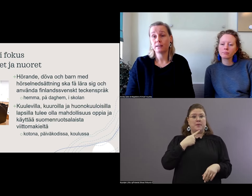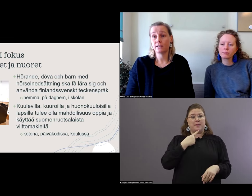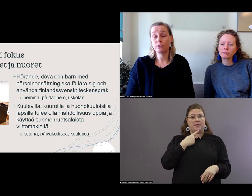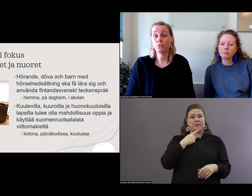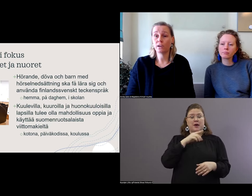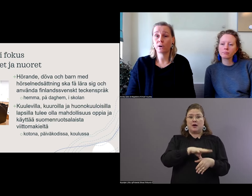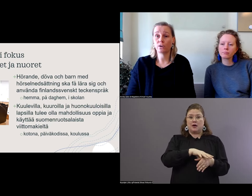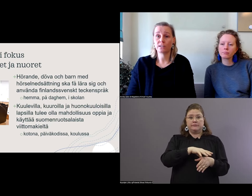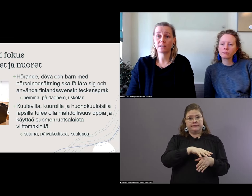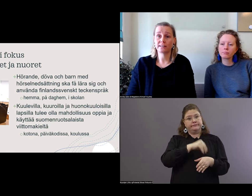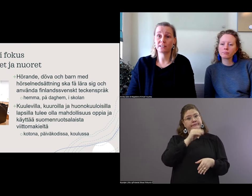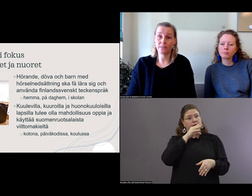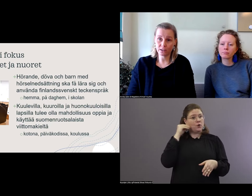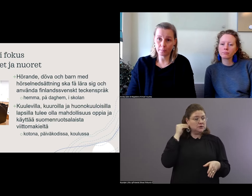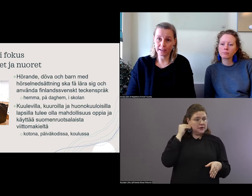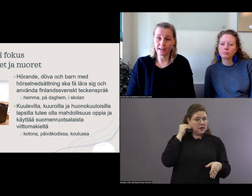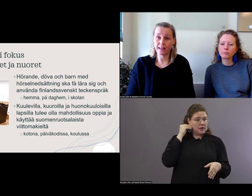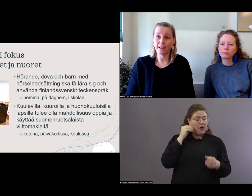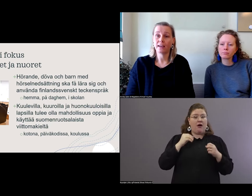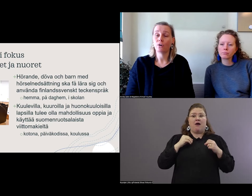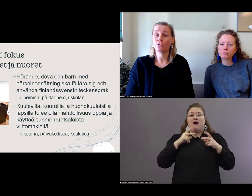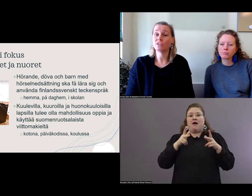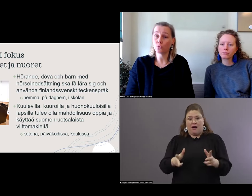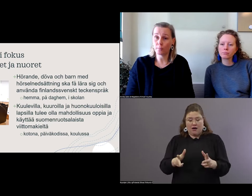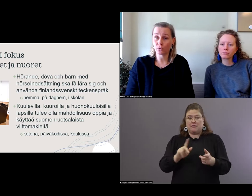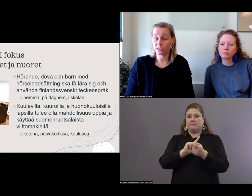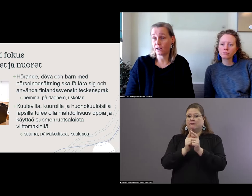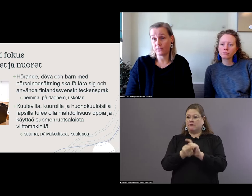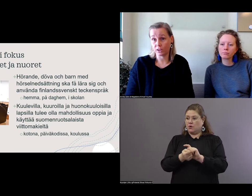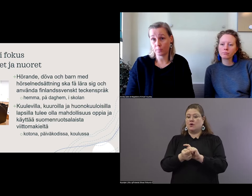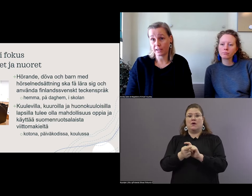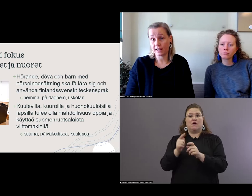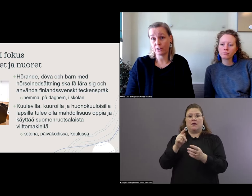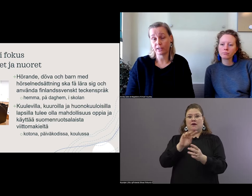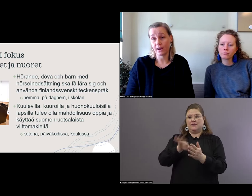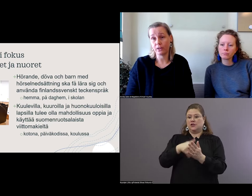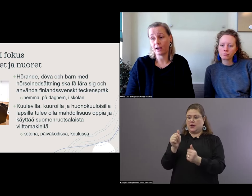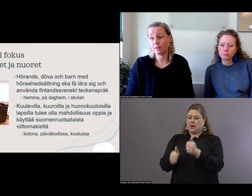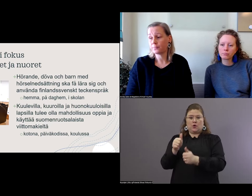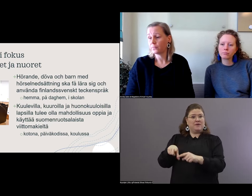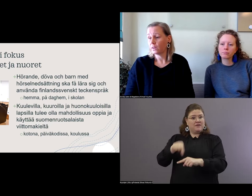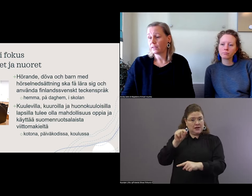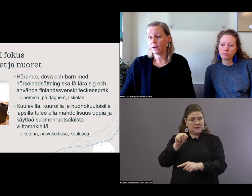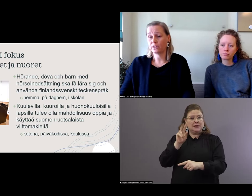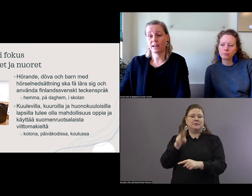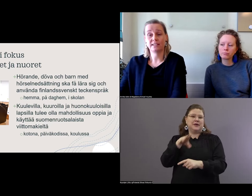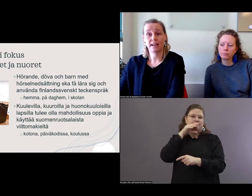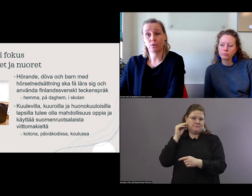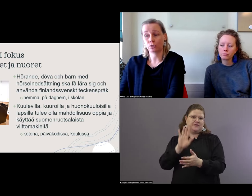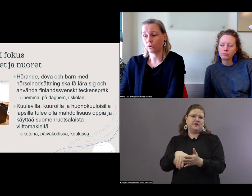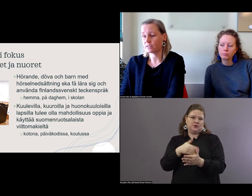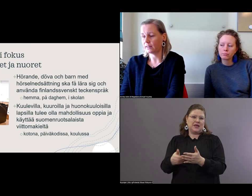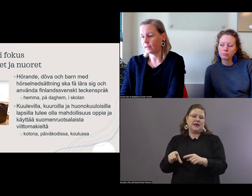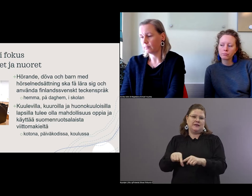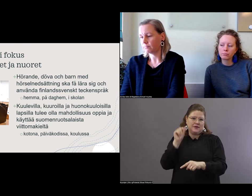ruotsia. Ja silloin on hyvin luonnollista, että se viittomakieli on se suomenruotsalainen viittomakieli, jota käytetään